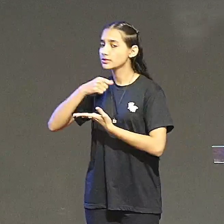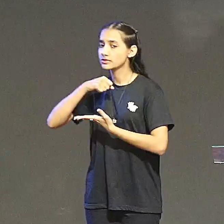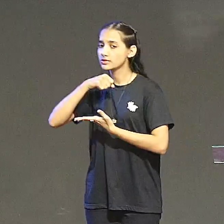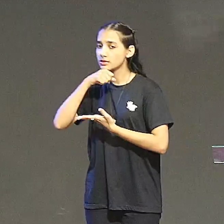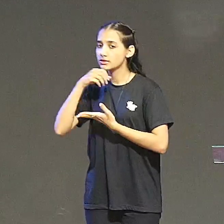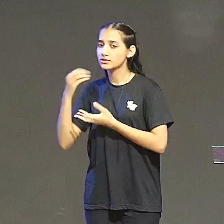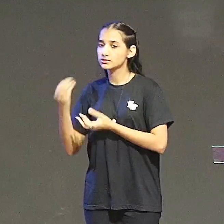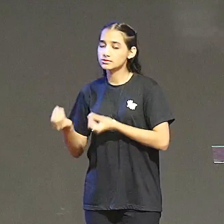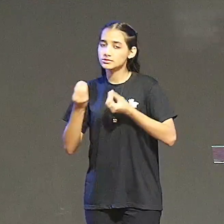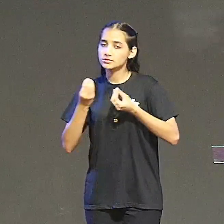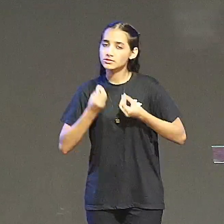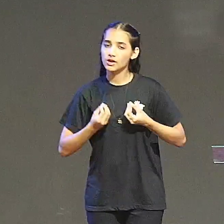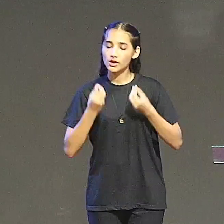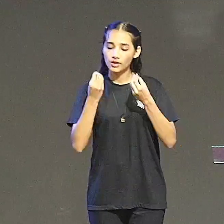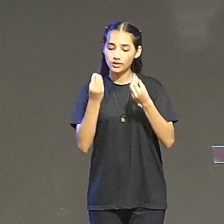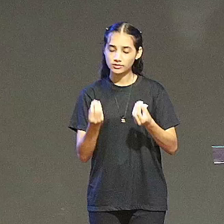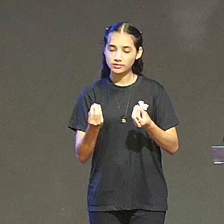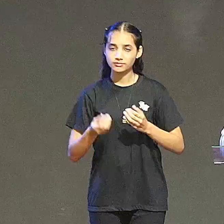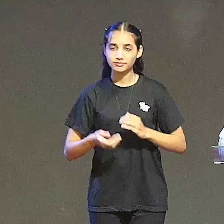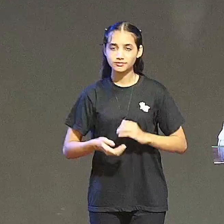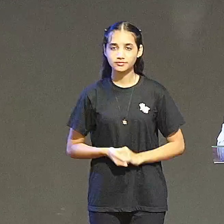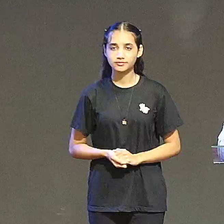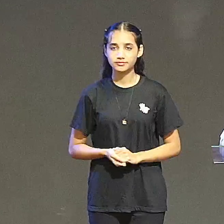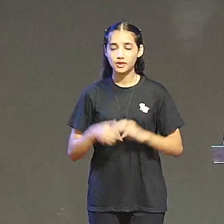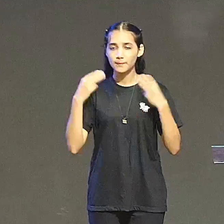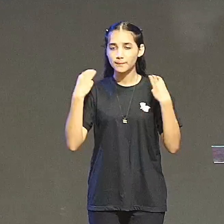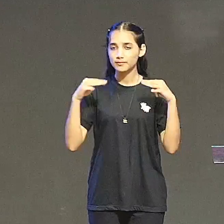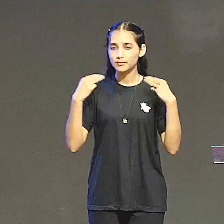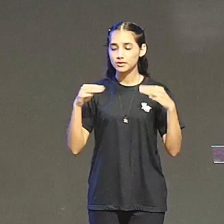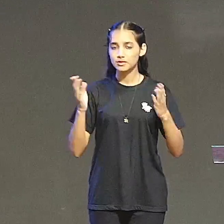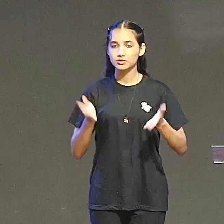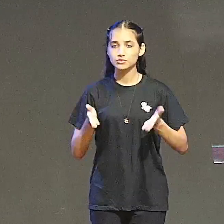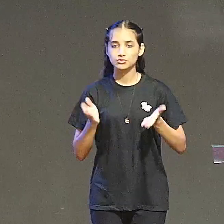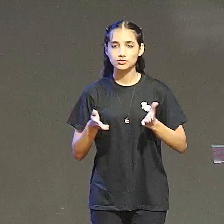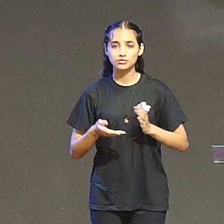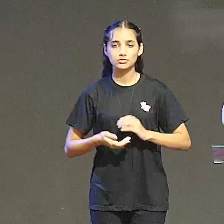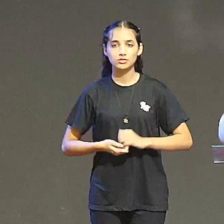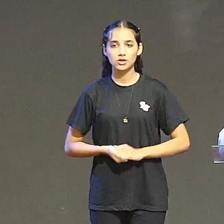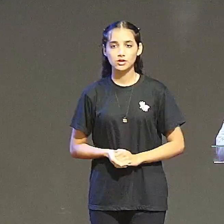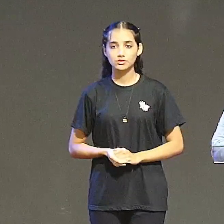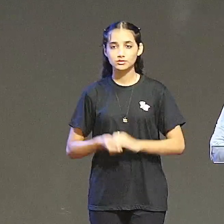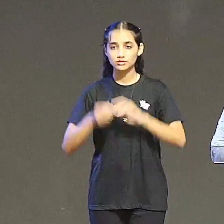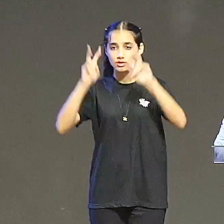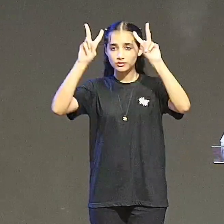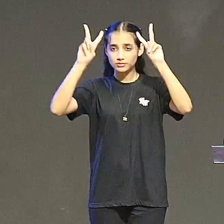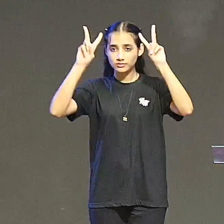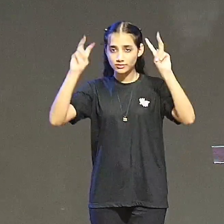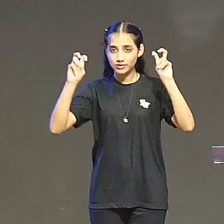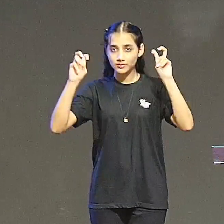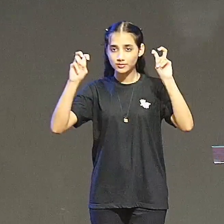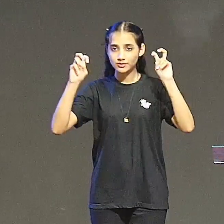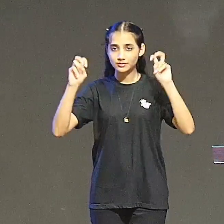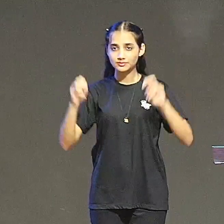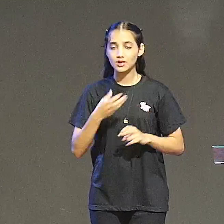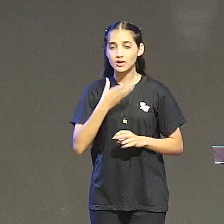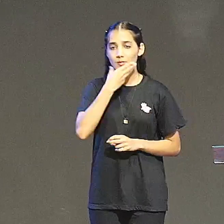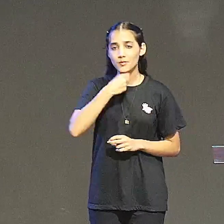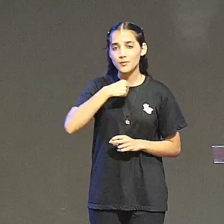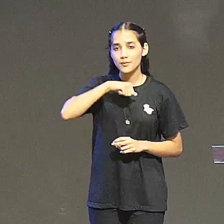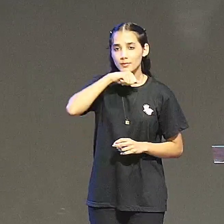nós e essa mensagem de hoje é sobre o nosso pai do céu